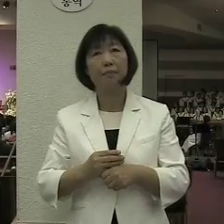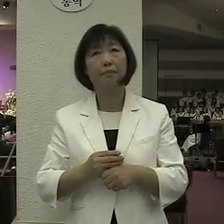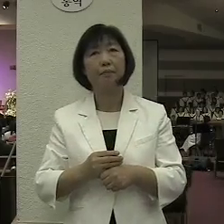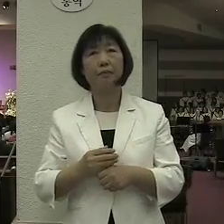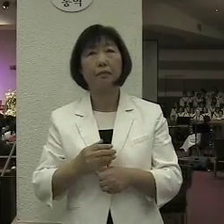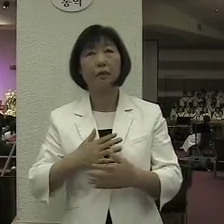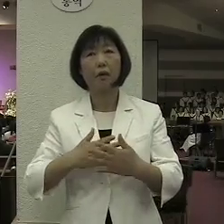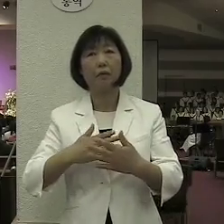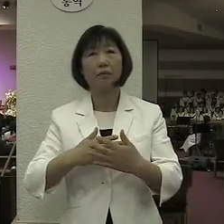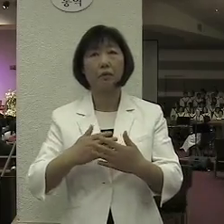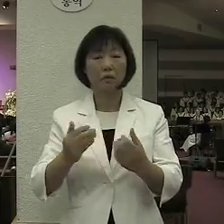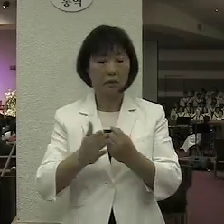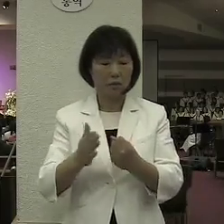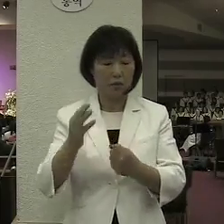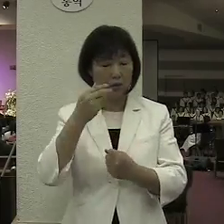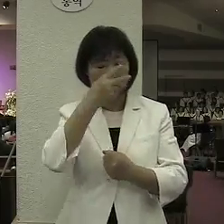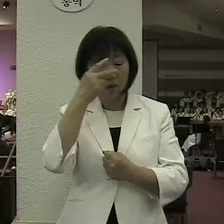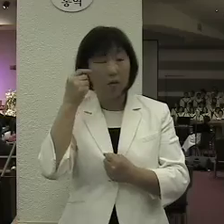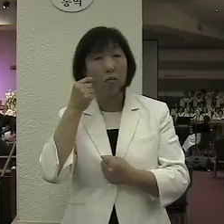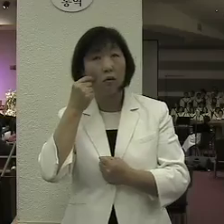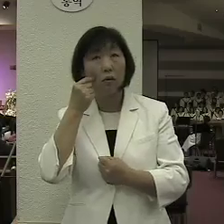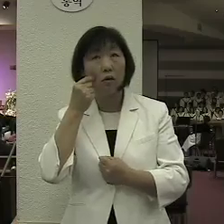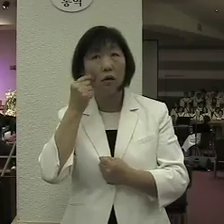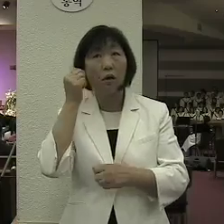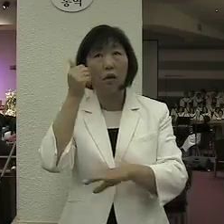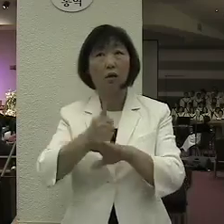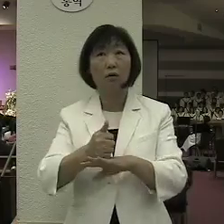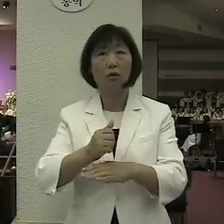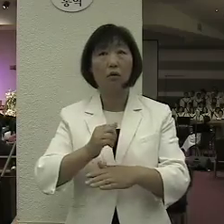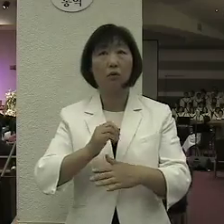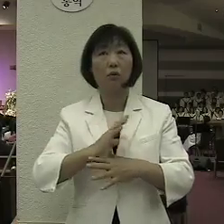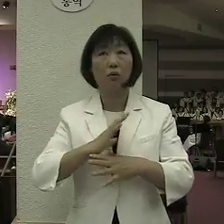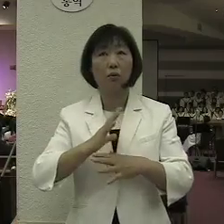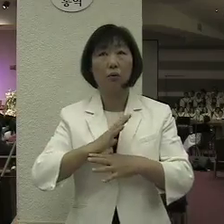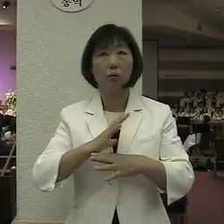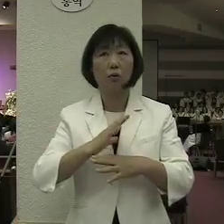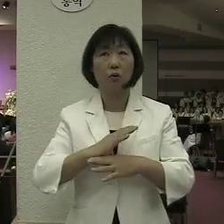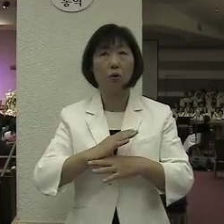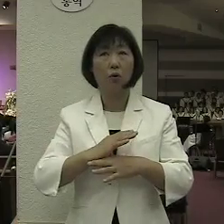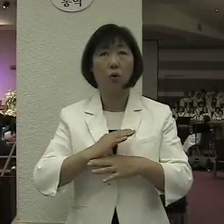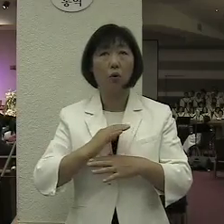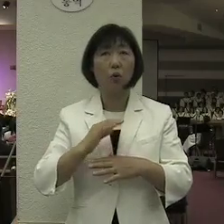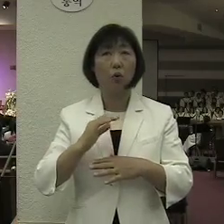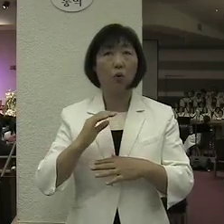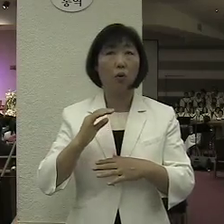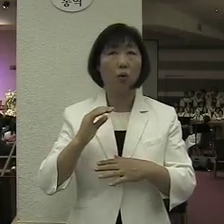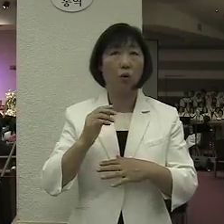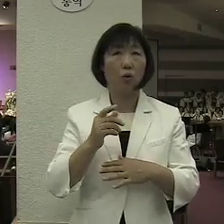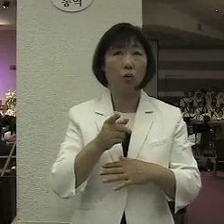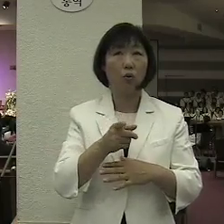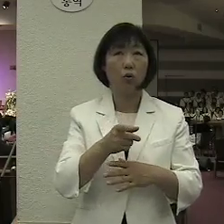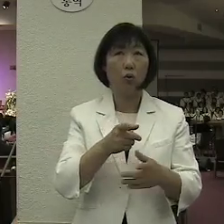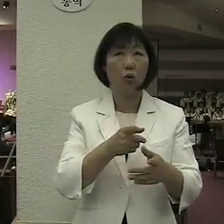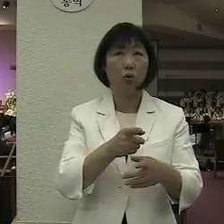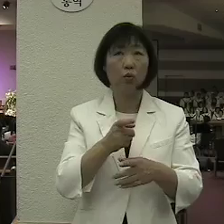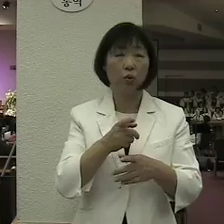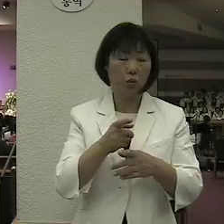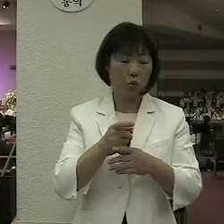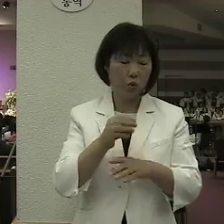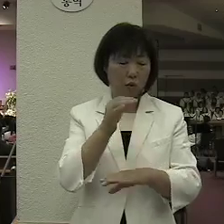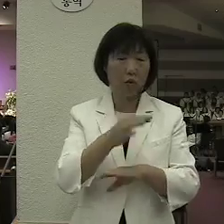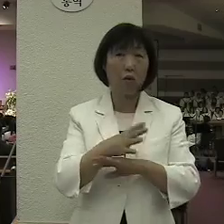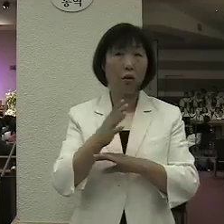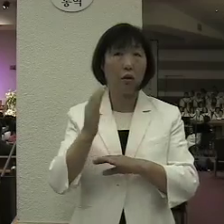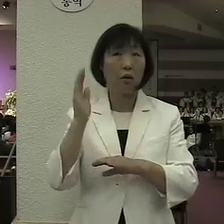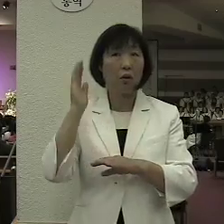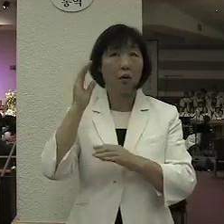플레이어로 앞장서서 뛰는 선수였습니다. 근데 그가 막 그 유명해지면서 나중에 안타깝게도 드럭을 하기